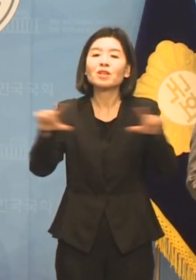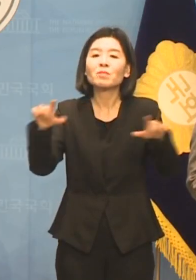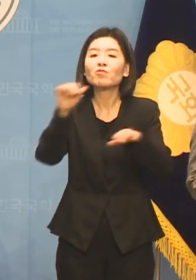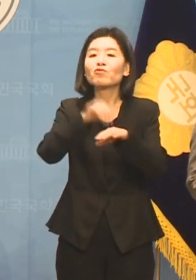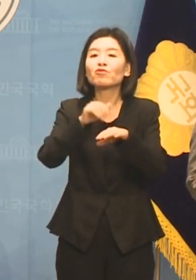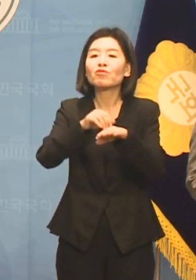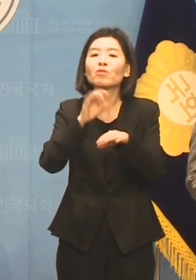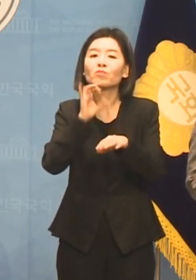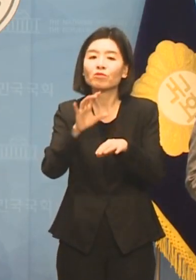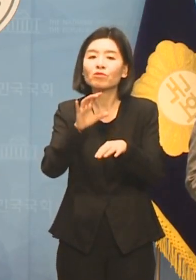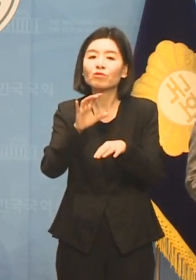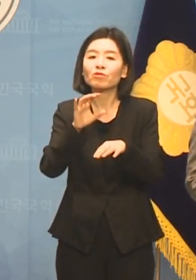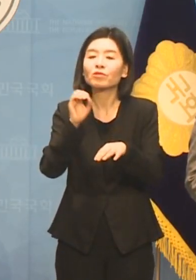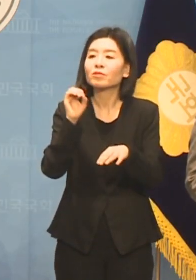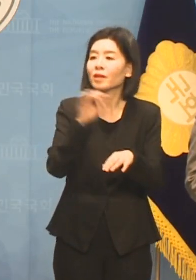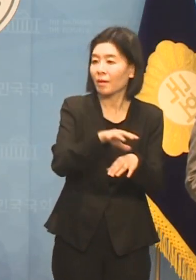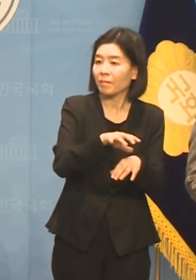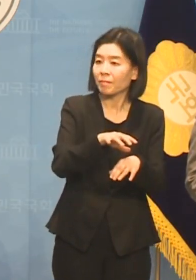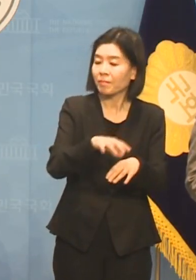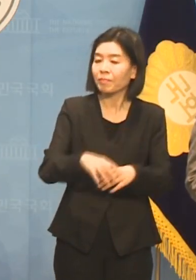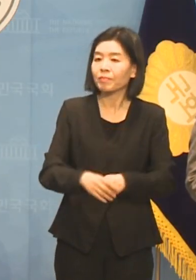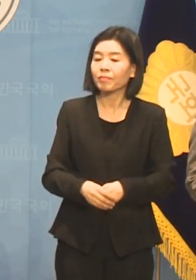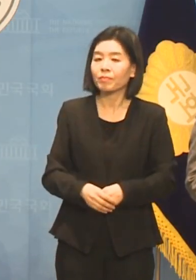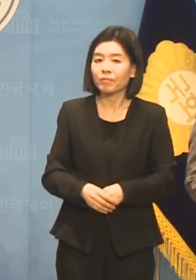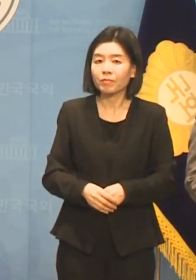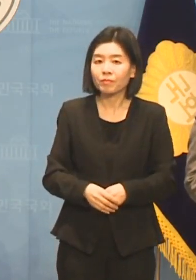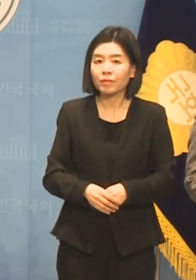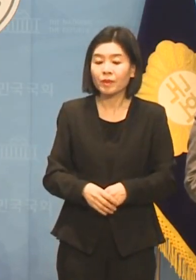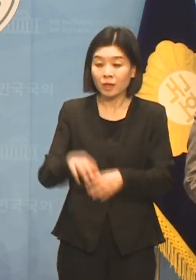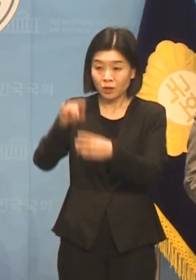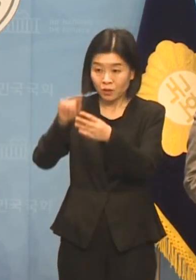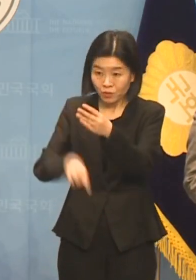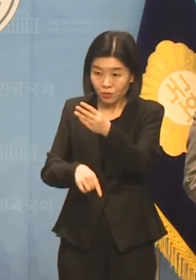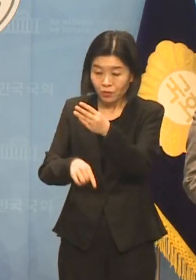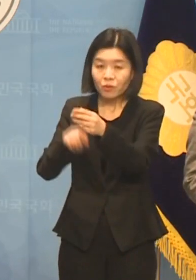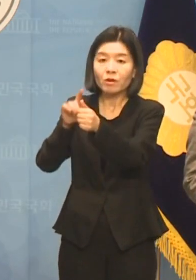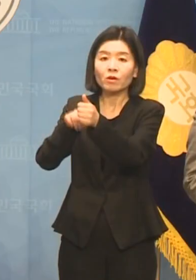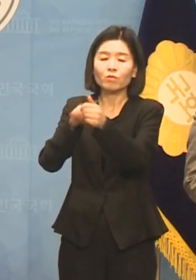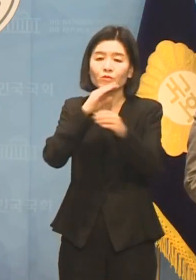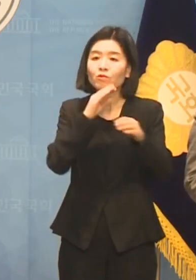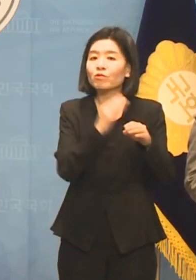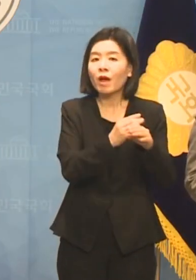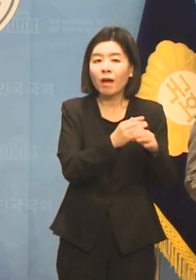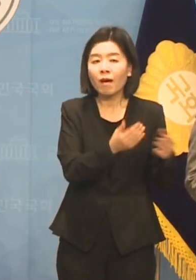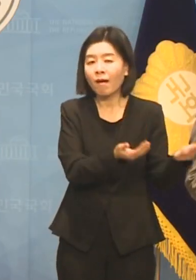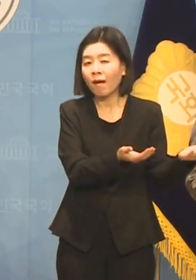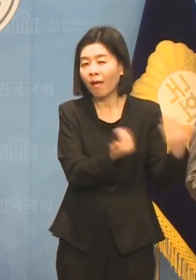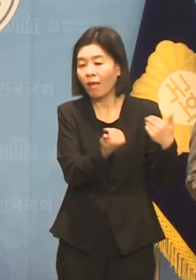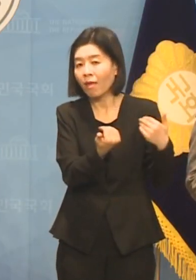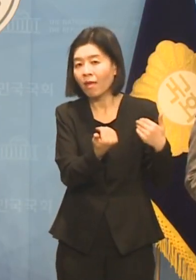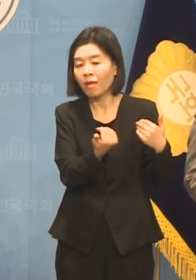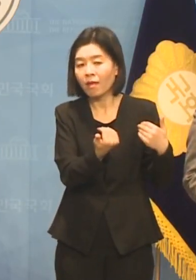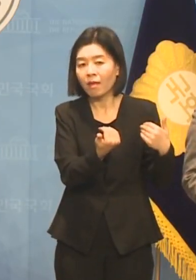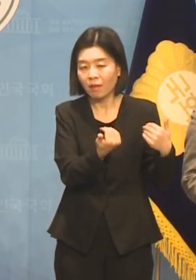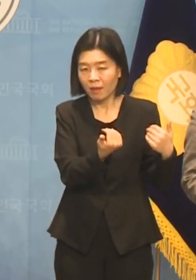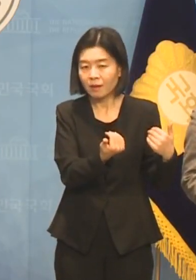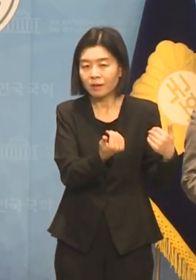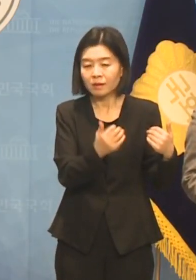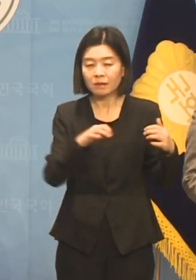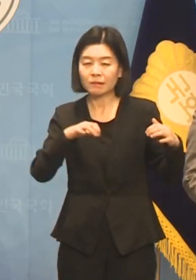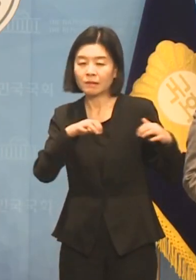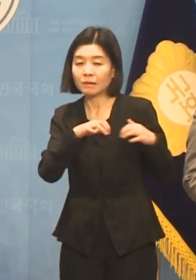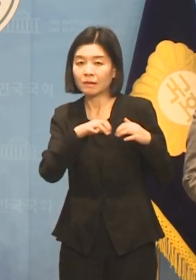훈련이라는 답변만을 받았습니다. 이처럼 윤석열은 북한의 공격을 의도적으로